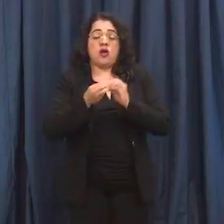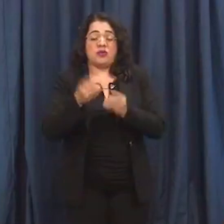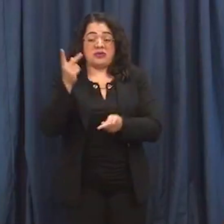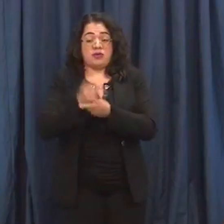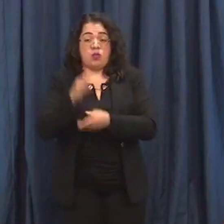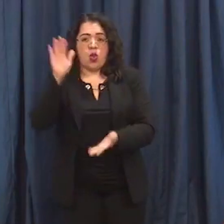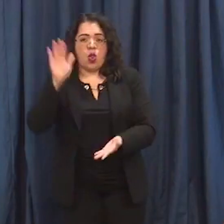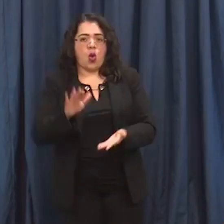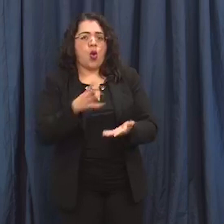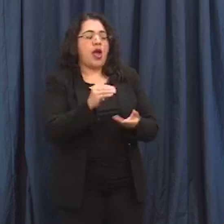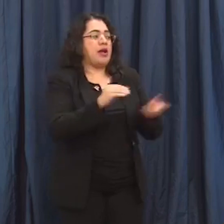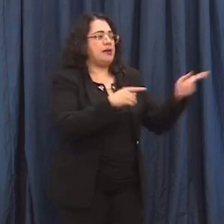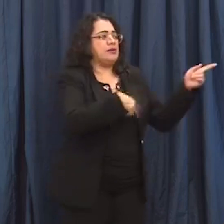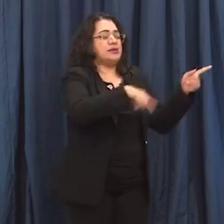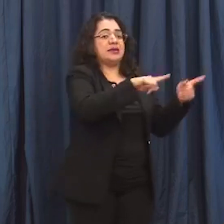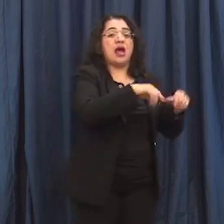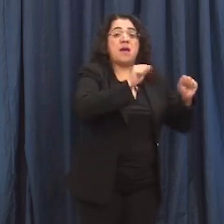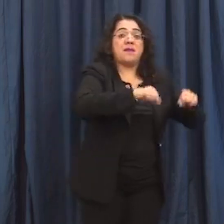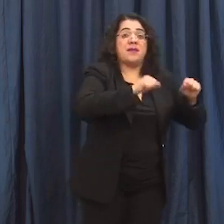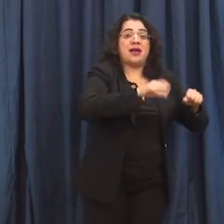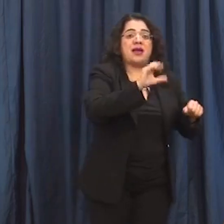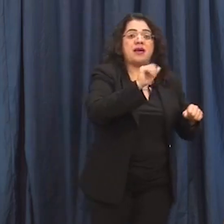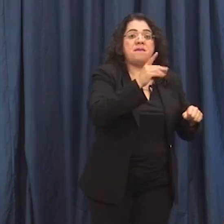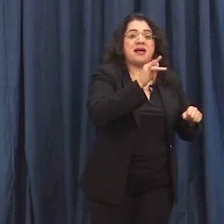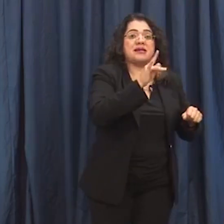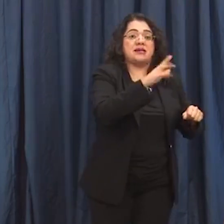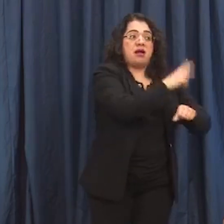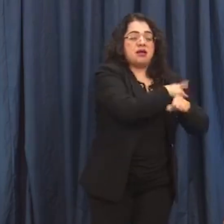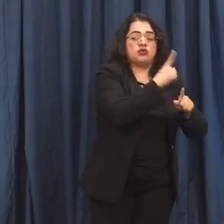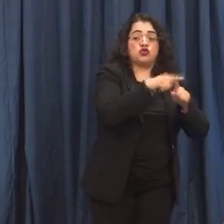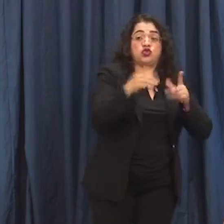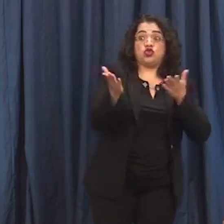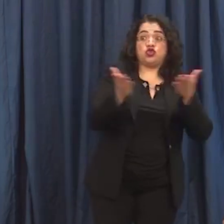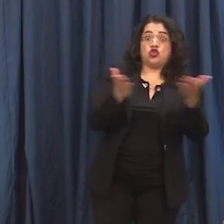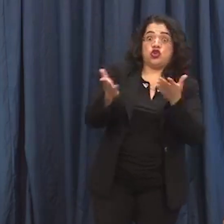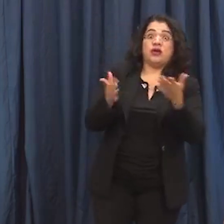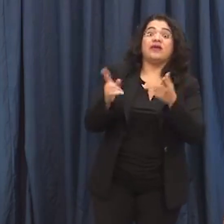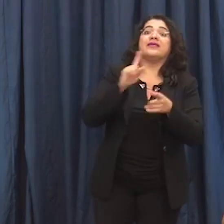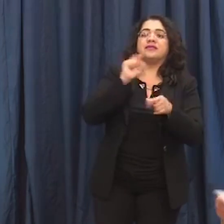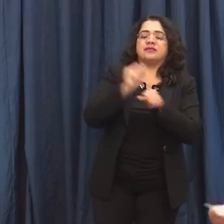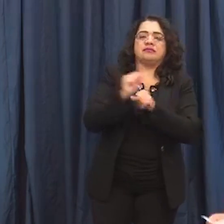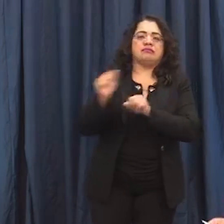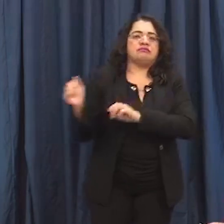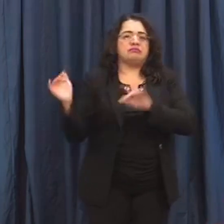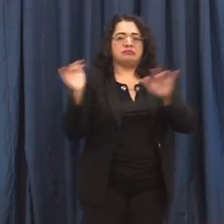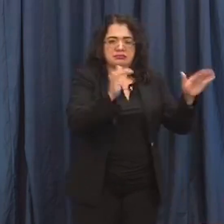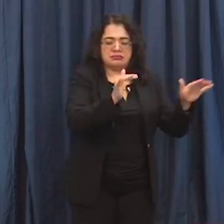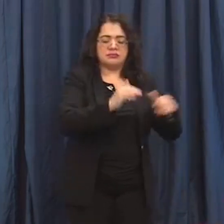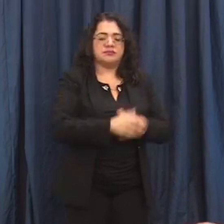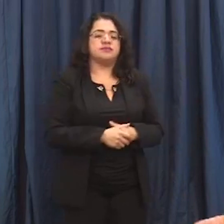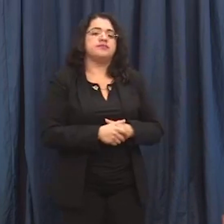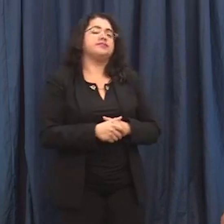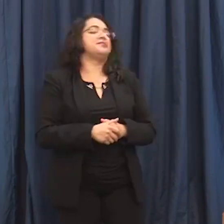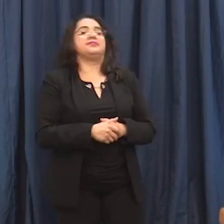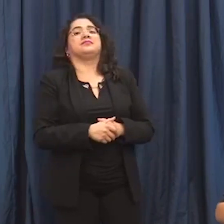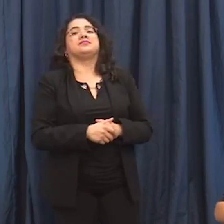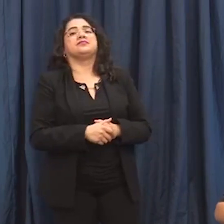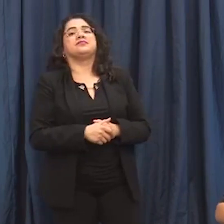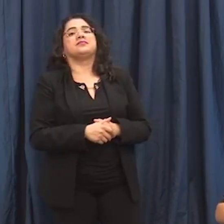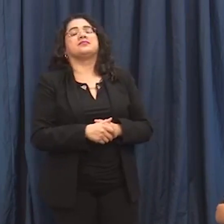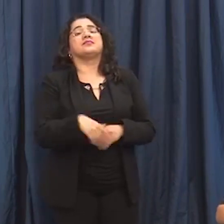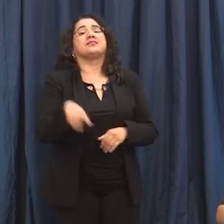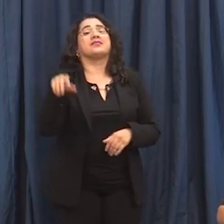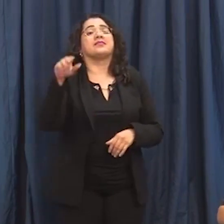bajos y nuestros números y la capacidad del hospital todavía sea baja. La prueba de tasa